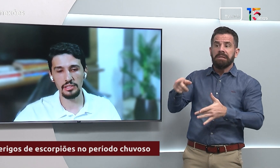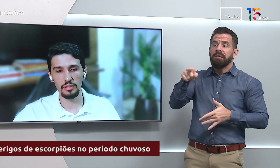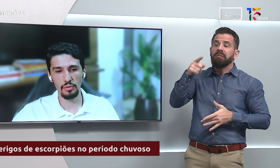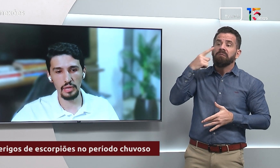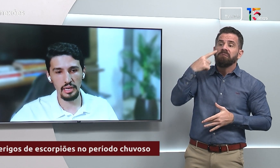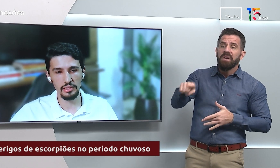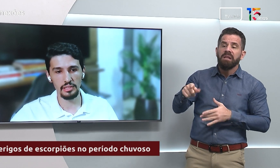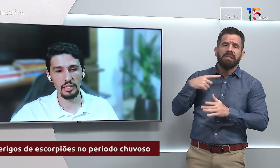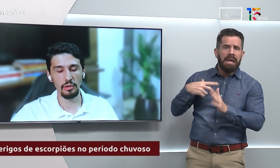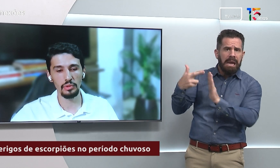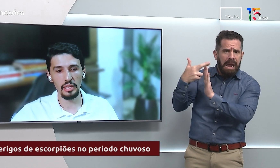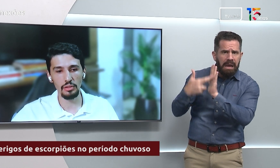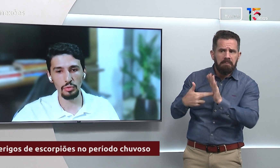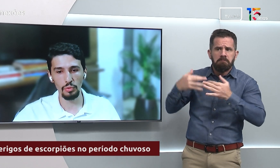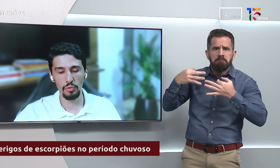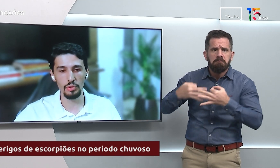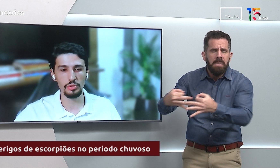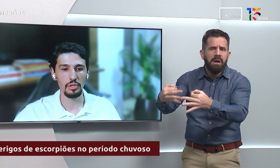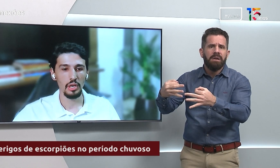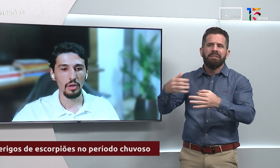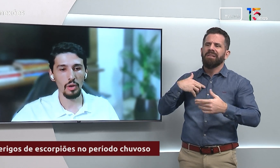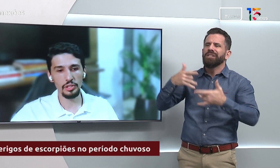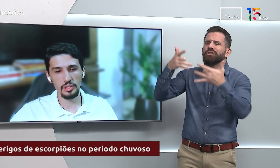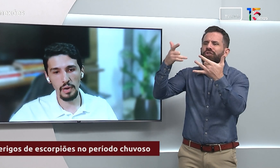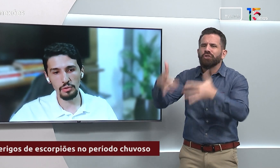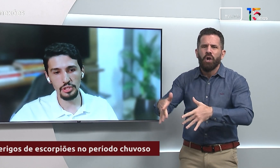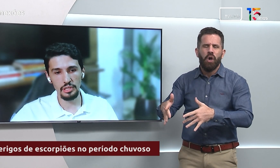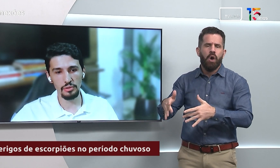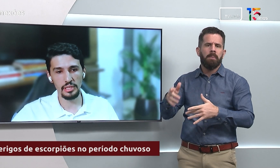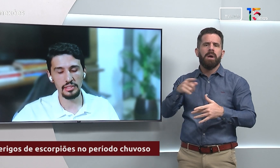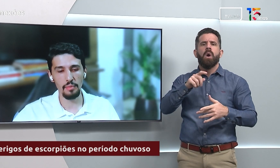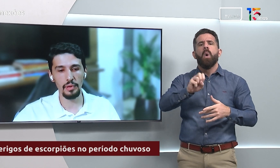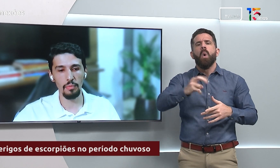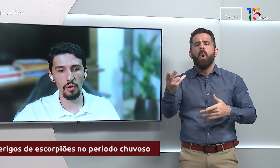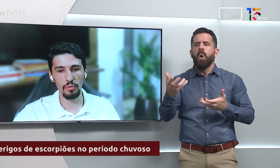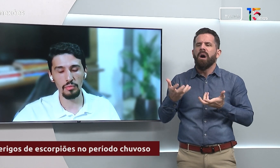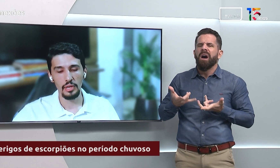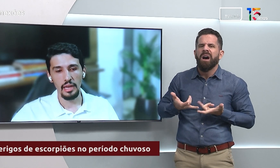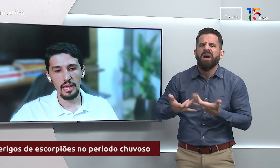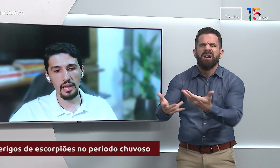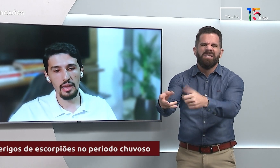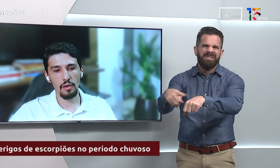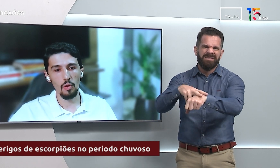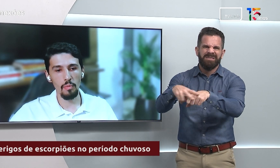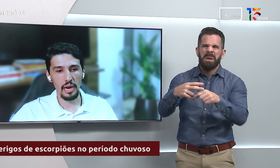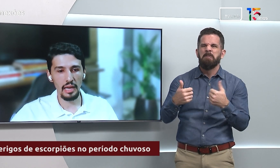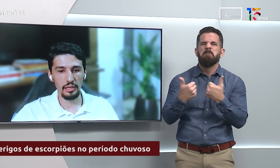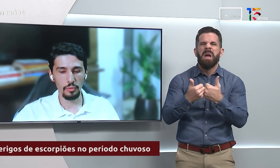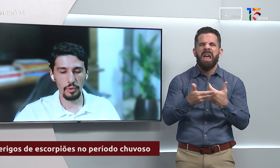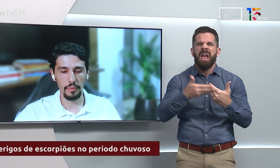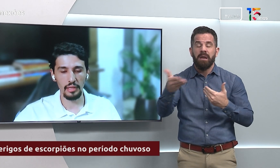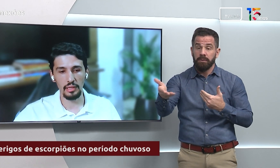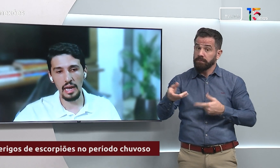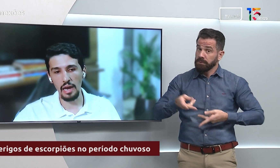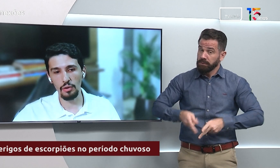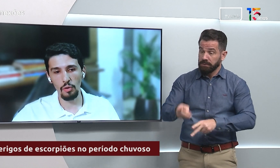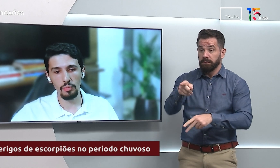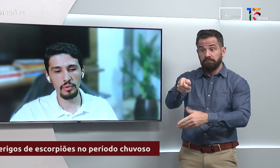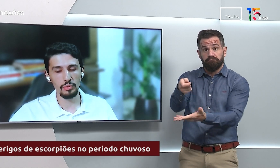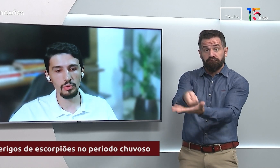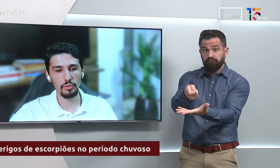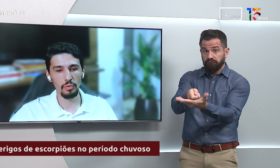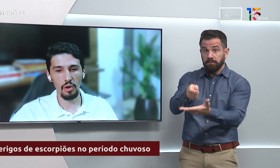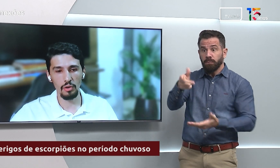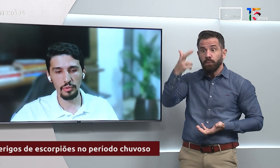normas ali de segurança, que não tem entulhos. Lotes baldios é sempre bom cobrar ali do proprietário